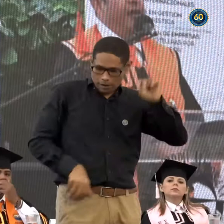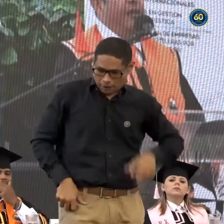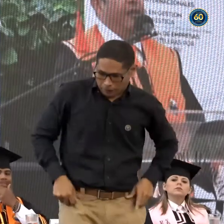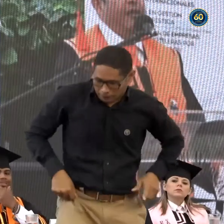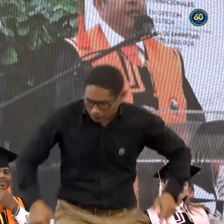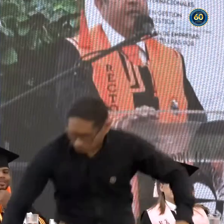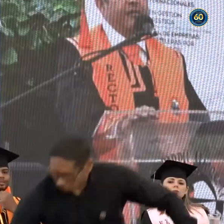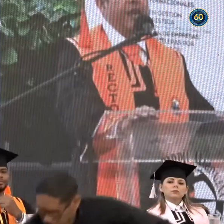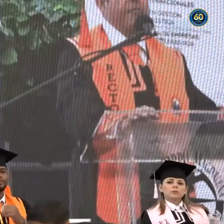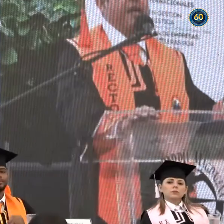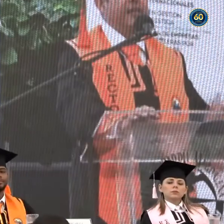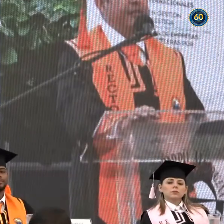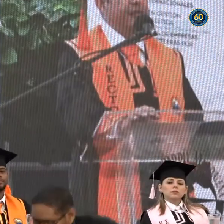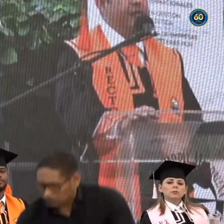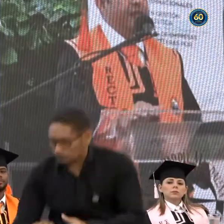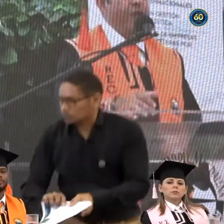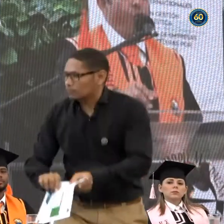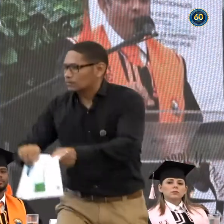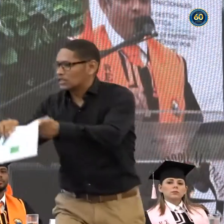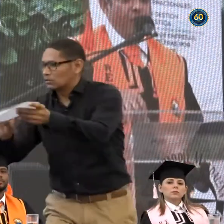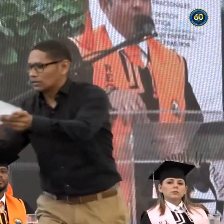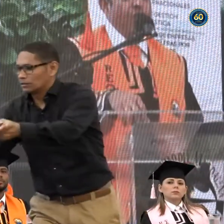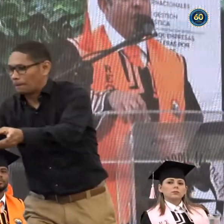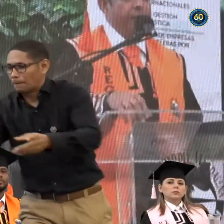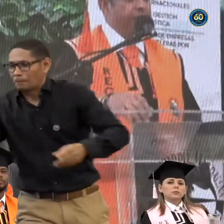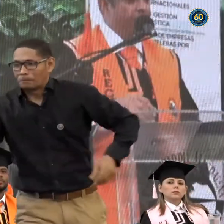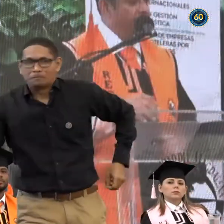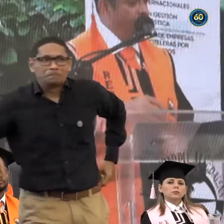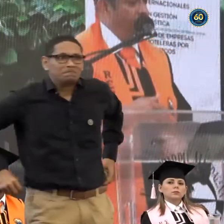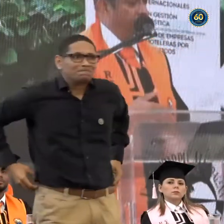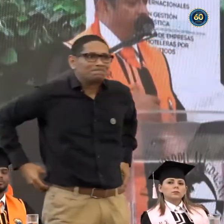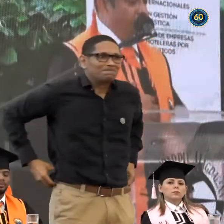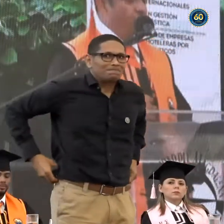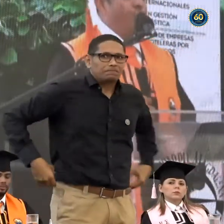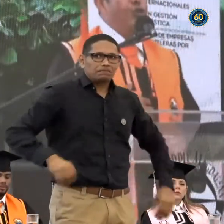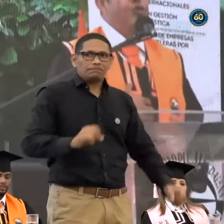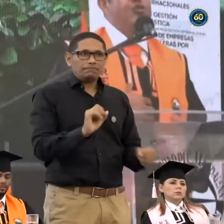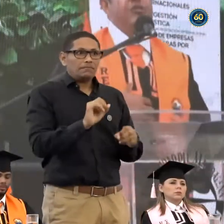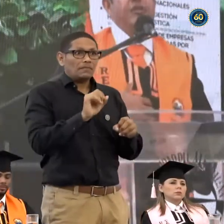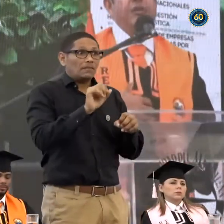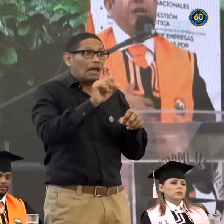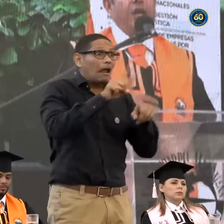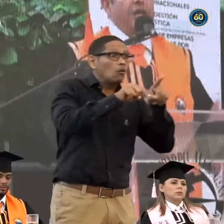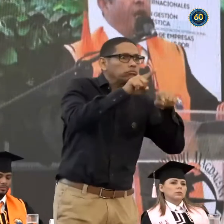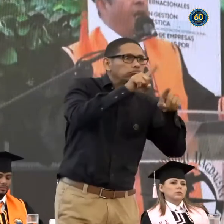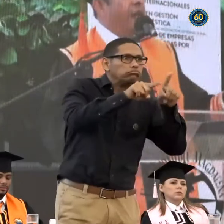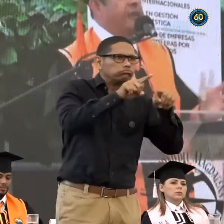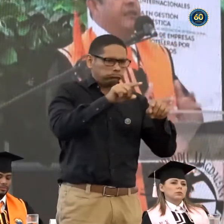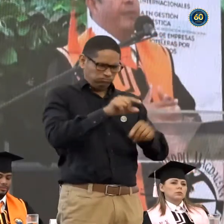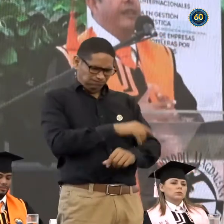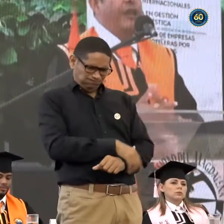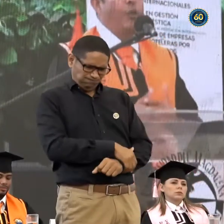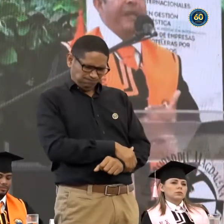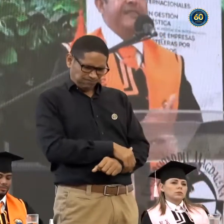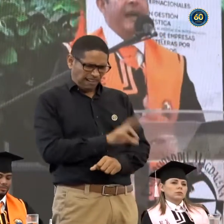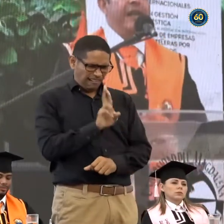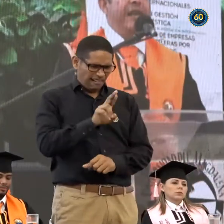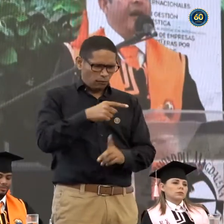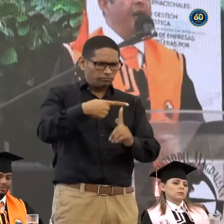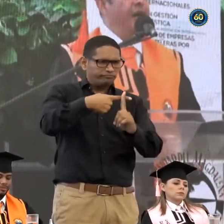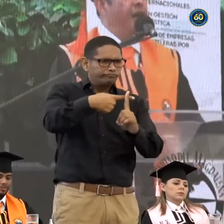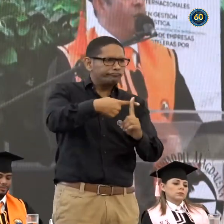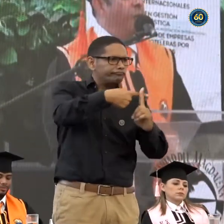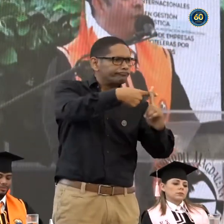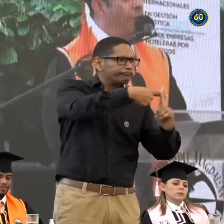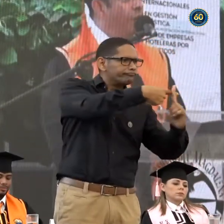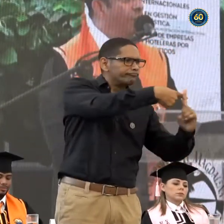seis meses cinco años y un día cualquiera de nosotros que llegue y llega esa cementerio pensaría lo primero